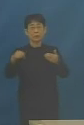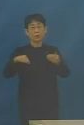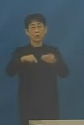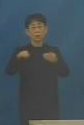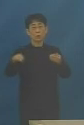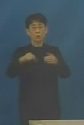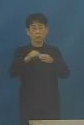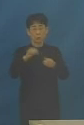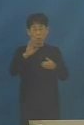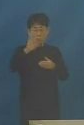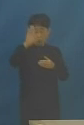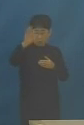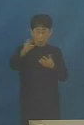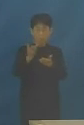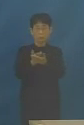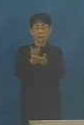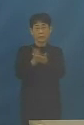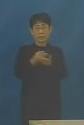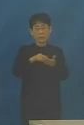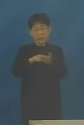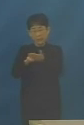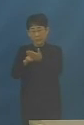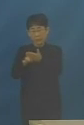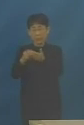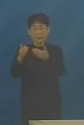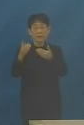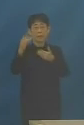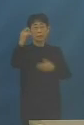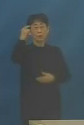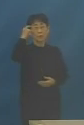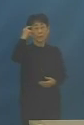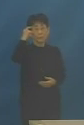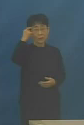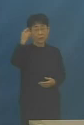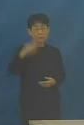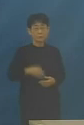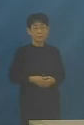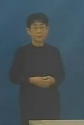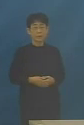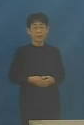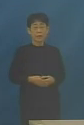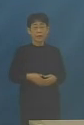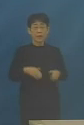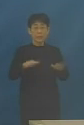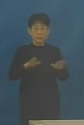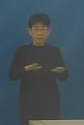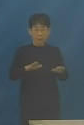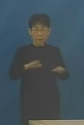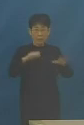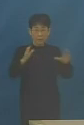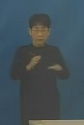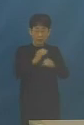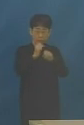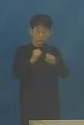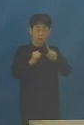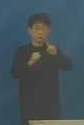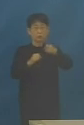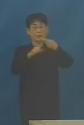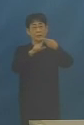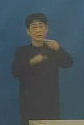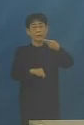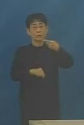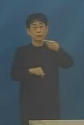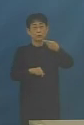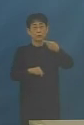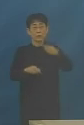訴えていかなければならないと思っておりますまああの現在おそらく11月ですね